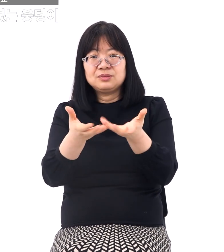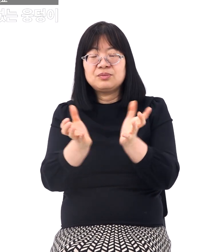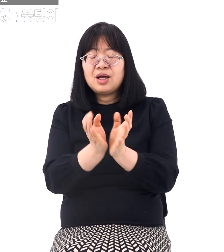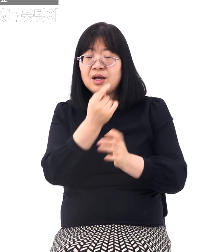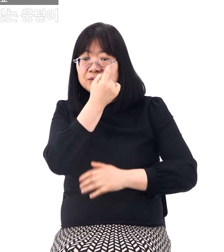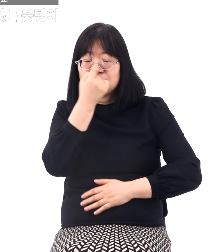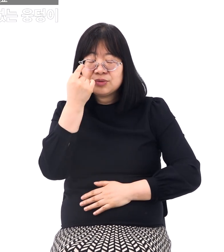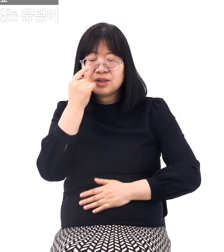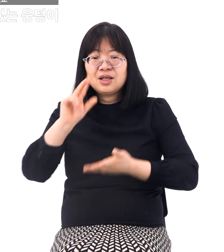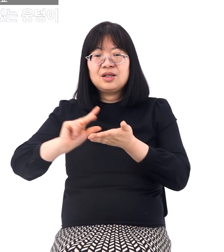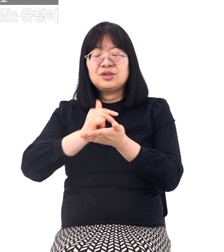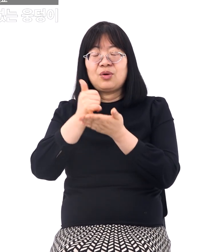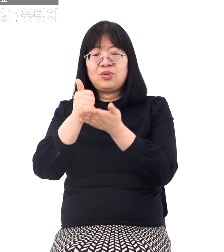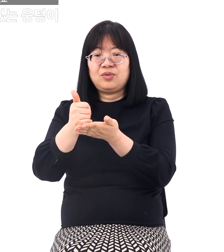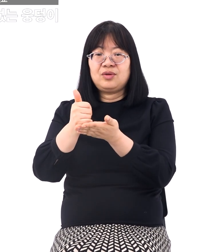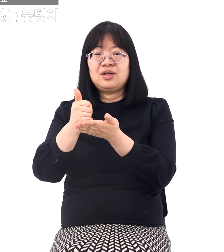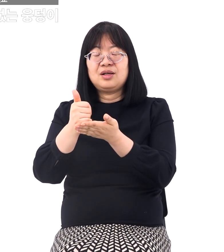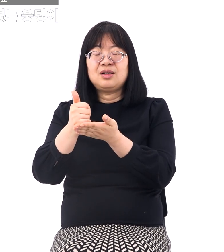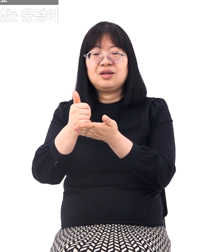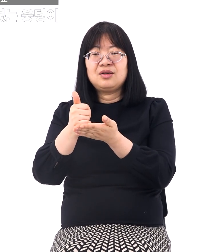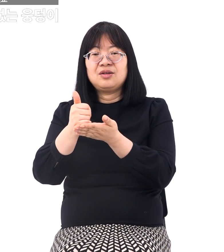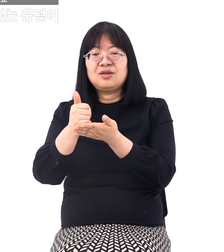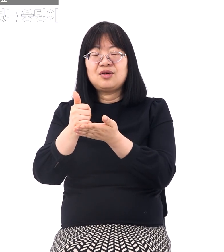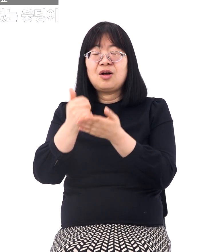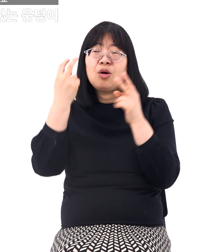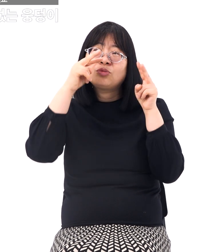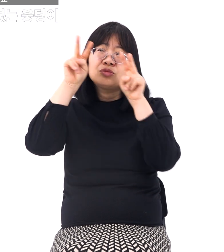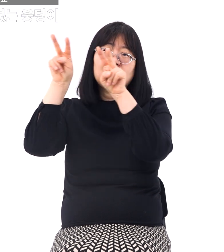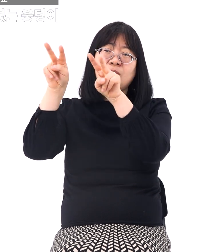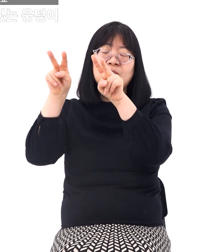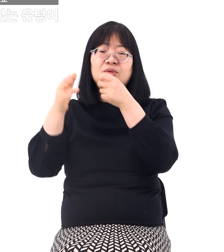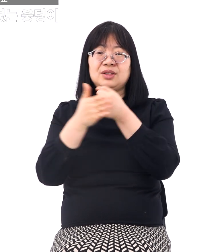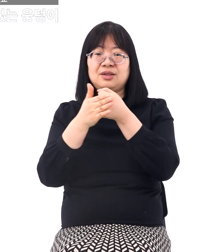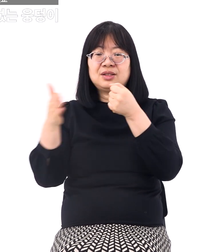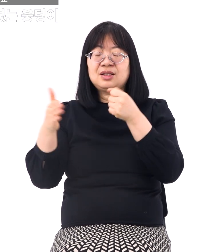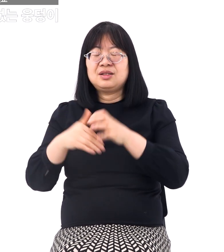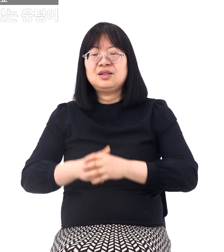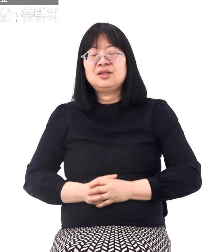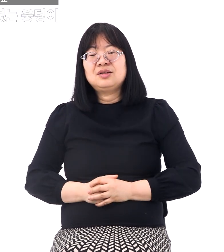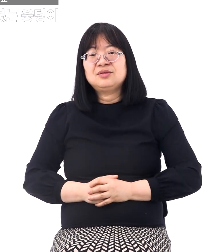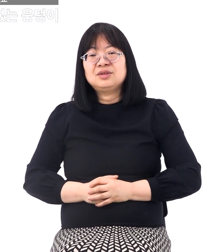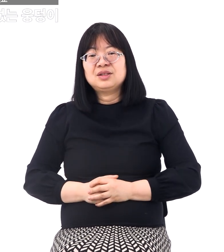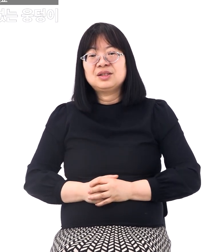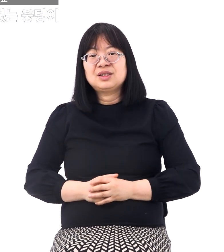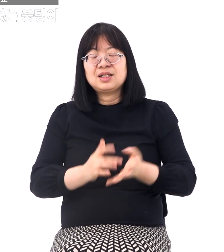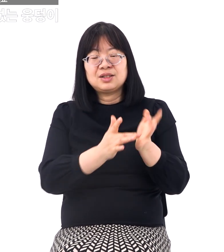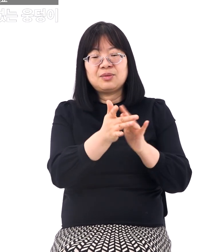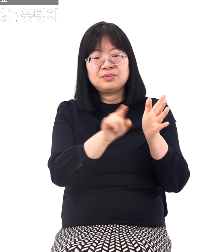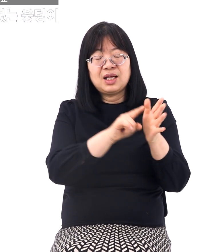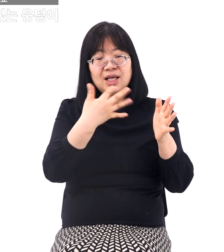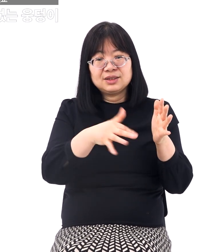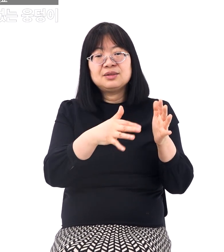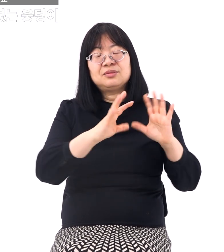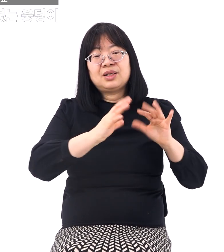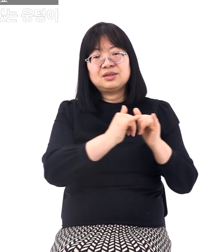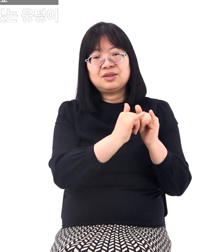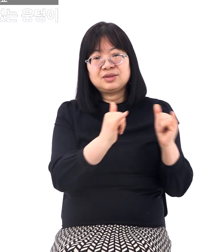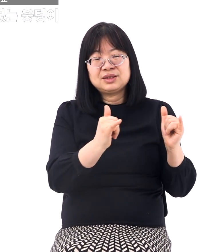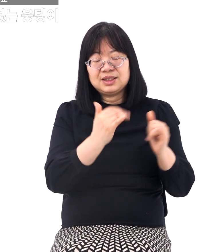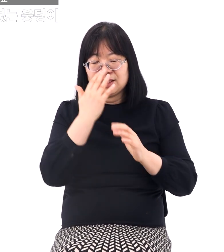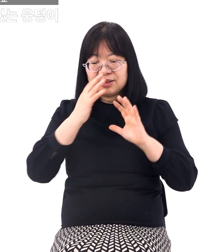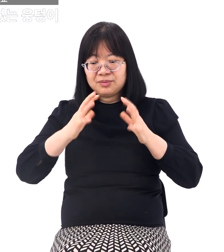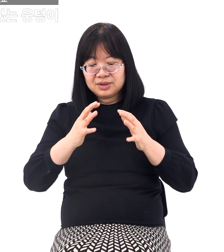눈이 여호와를 우러러 봄이니라. 그러니까 이방 백성들이